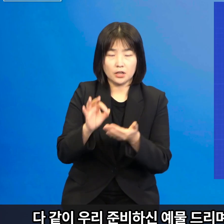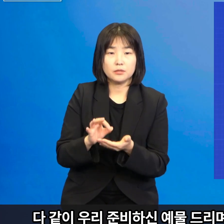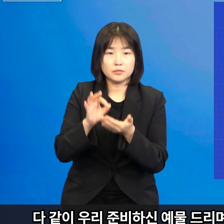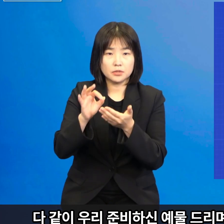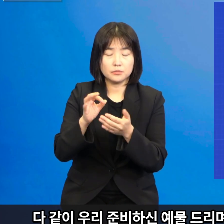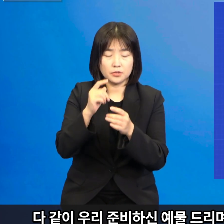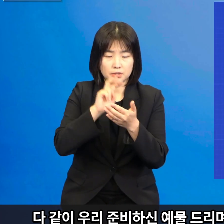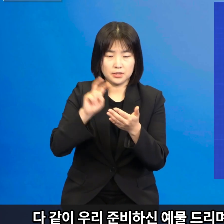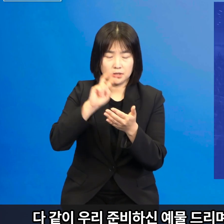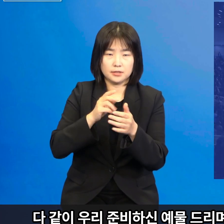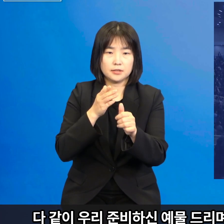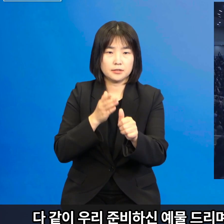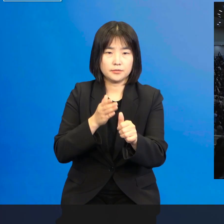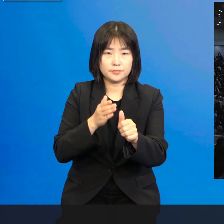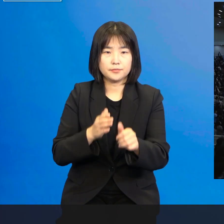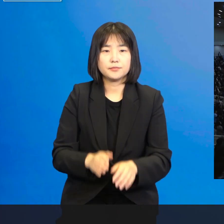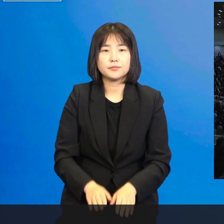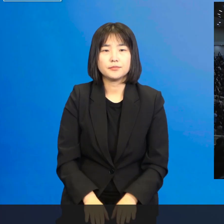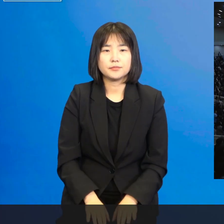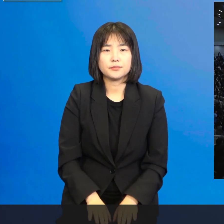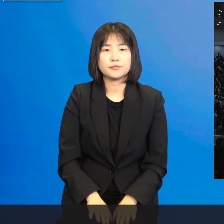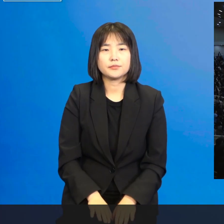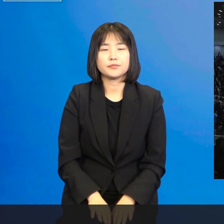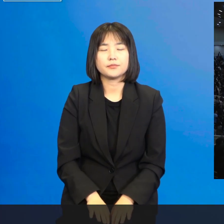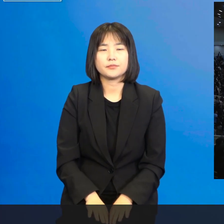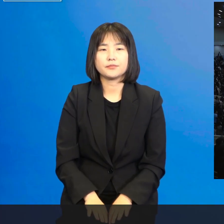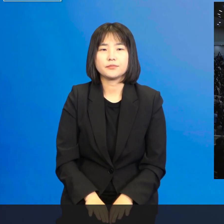일어나라 찬양하겠습니다.